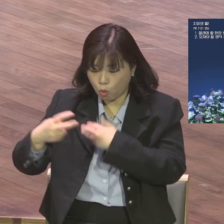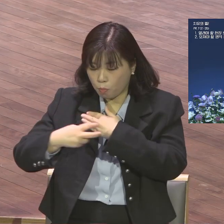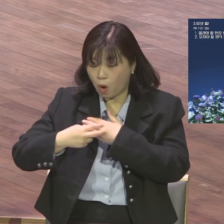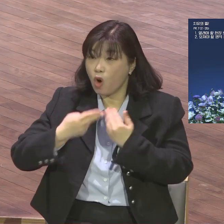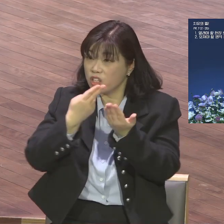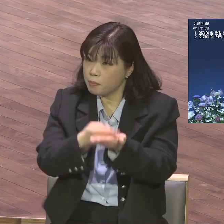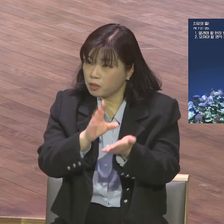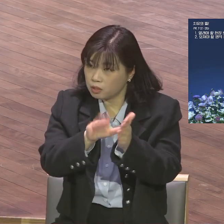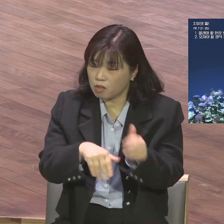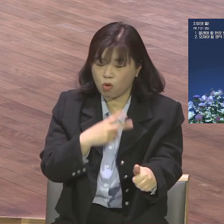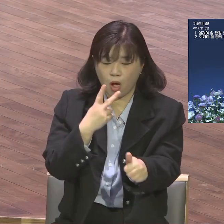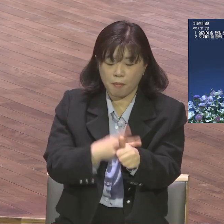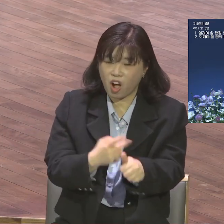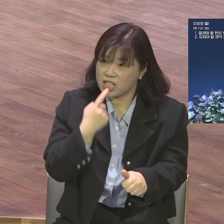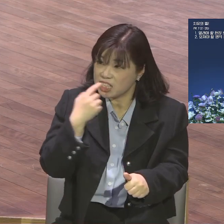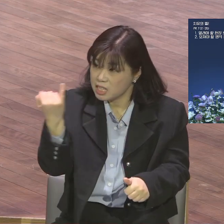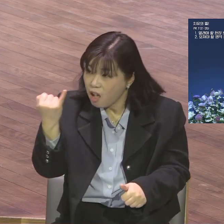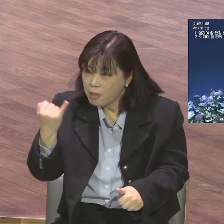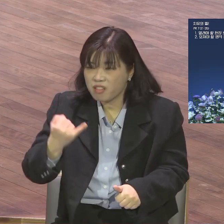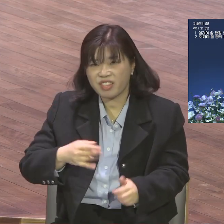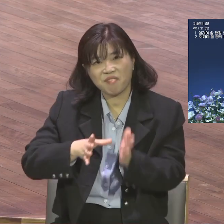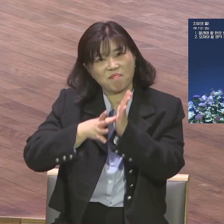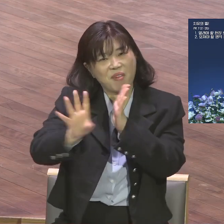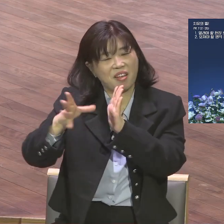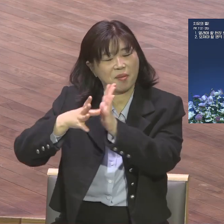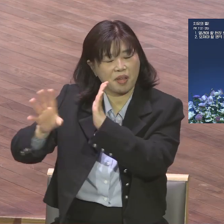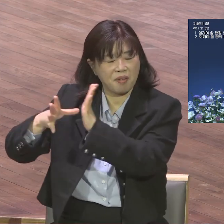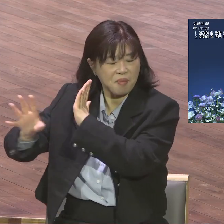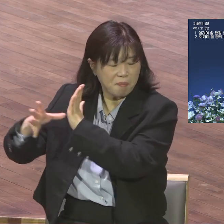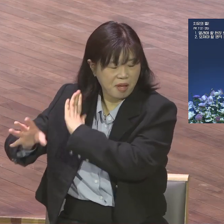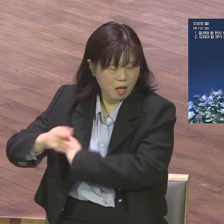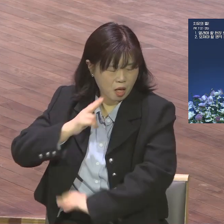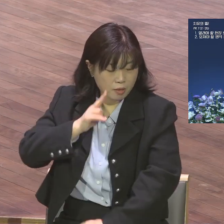전문 상담사가 와서 상담해도 소용이 없었어요.